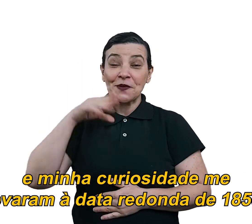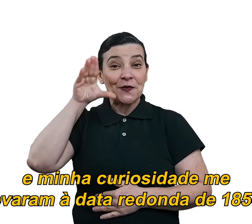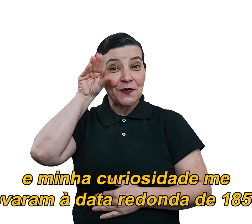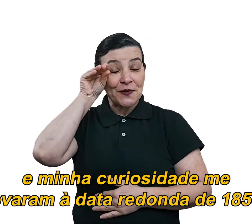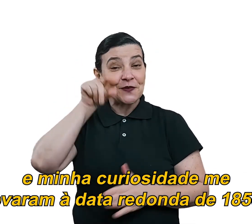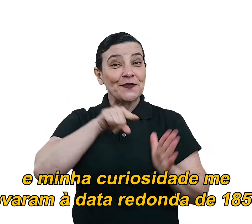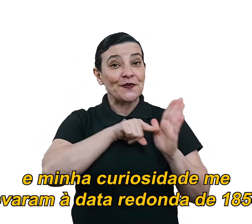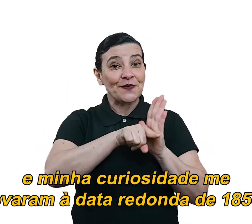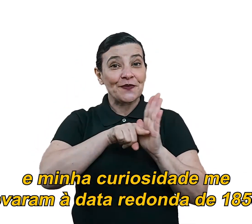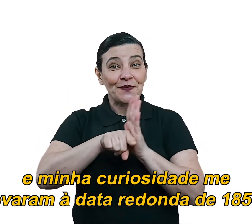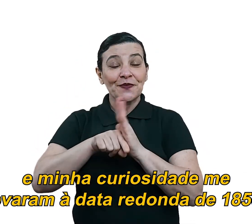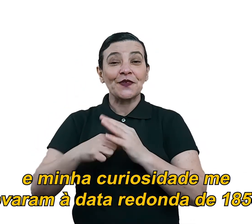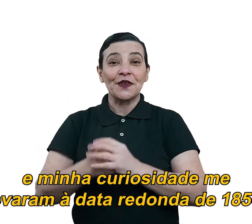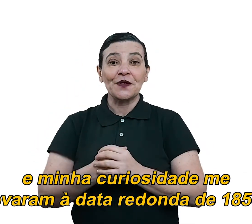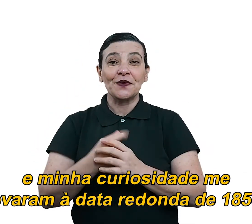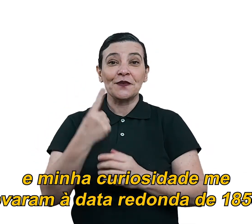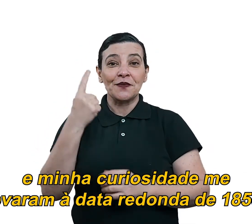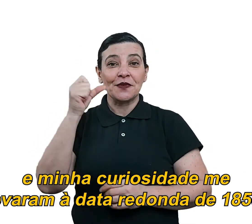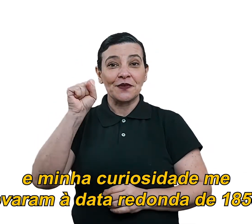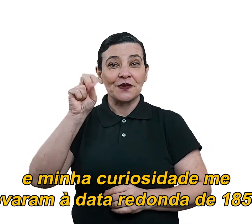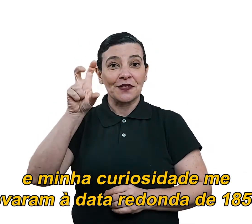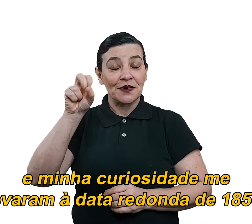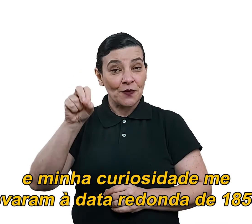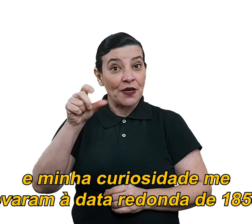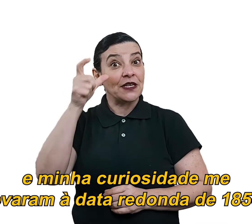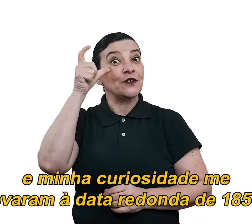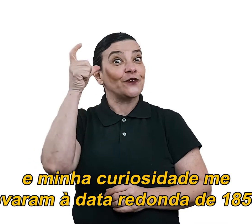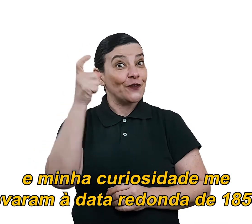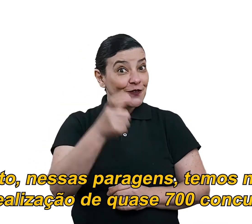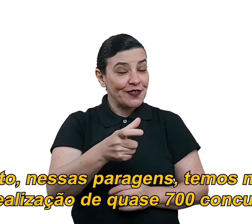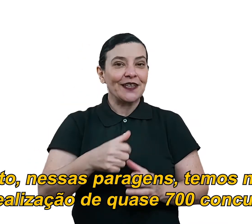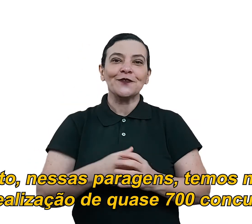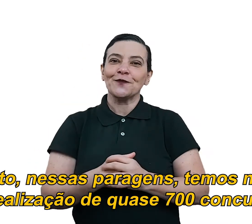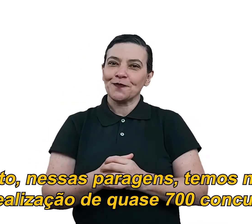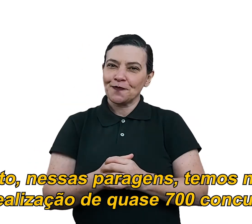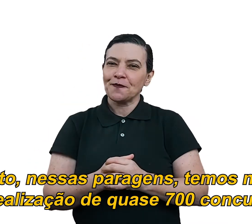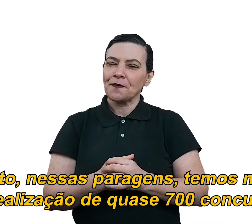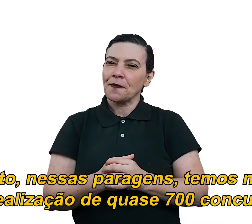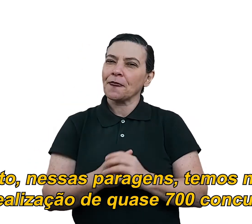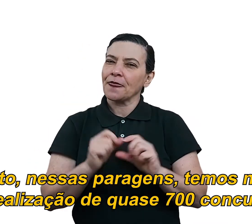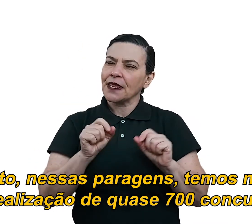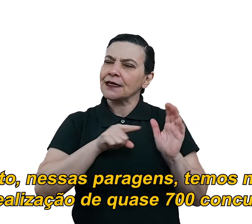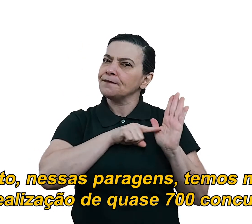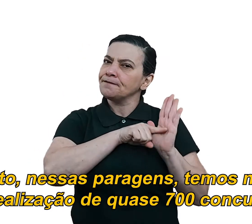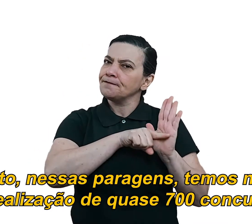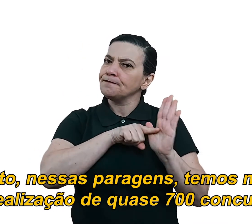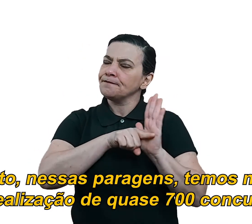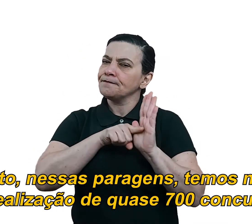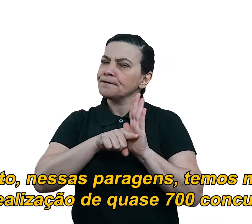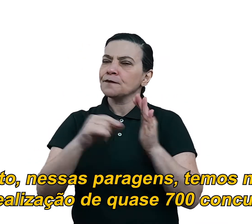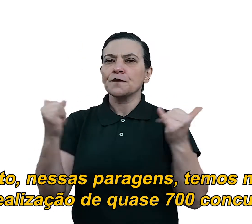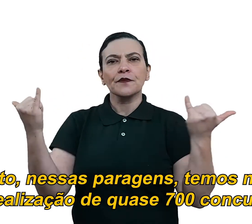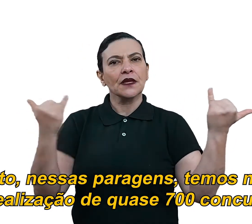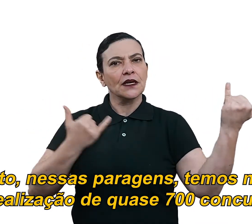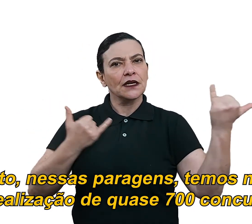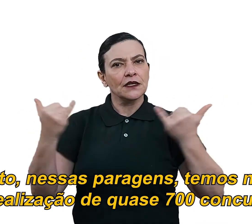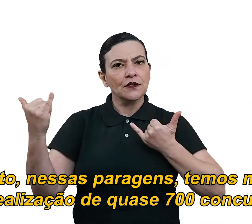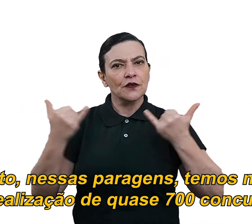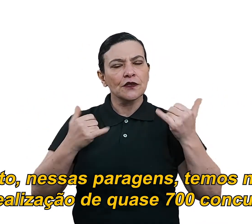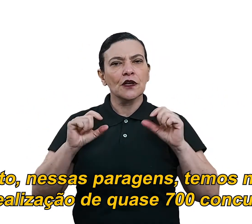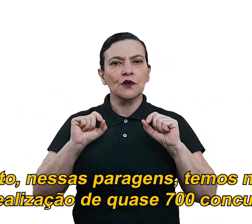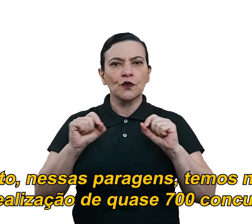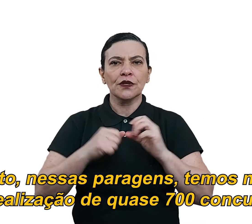curiosidade, me levaram à data redonda de 1850. Portanto, nestas paragens, temos notícias